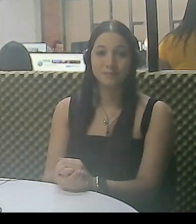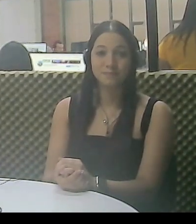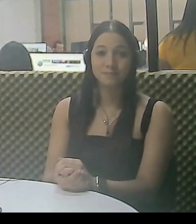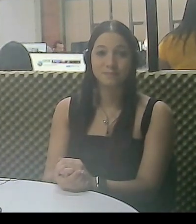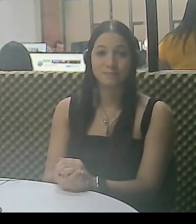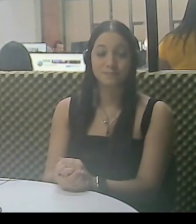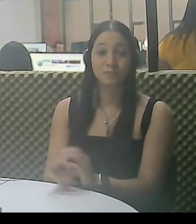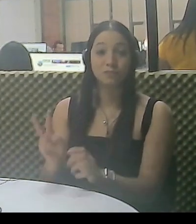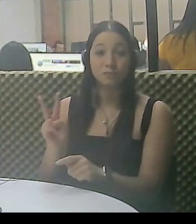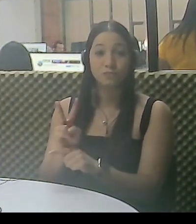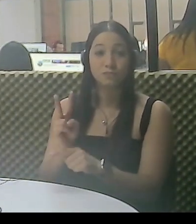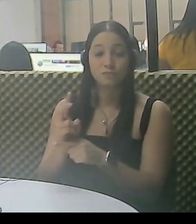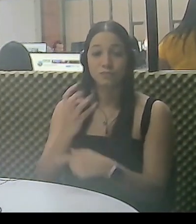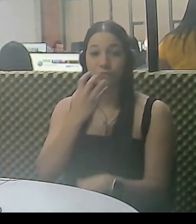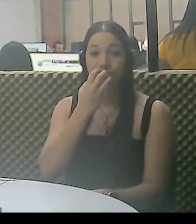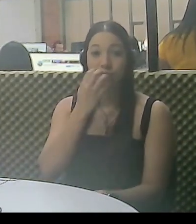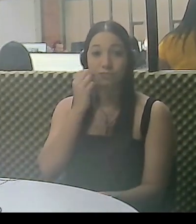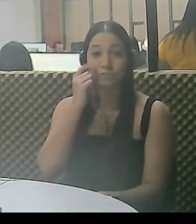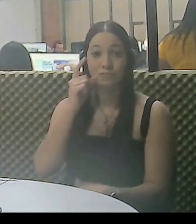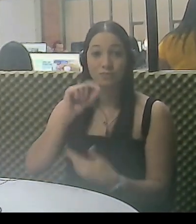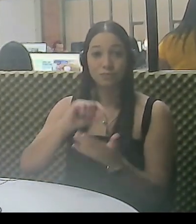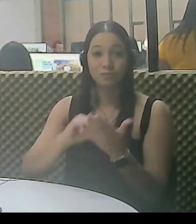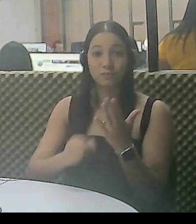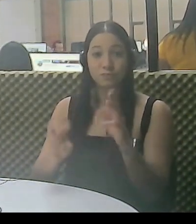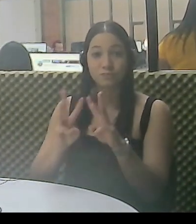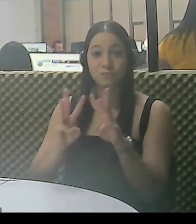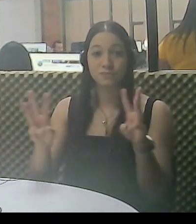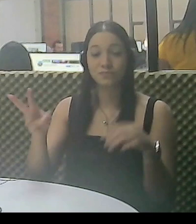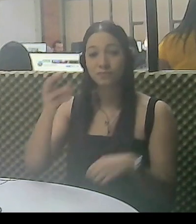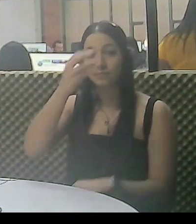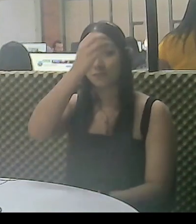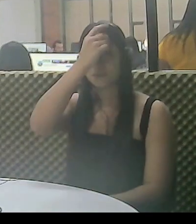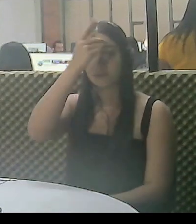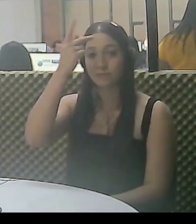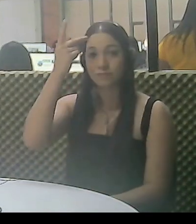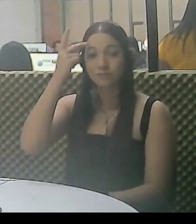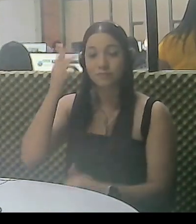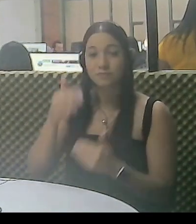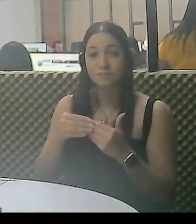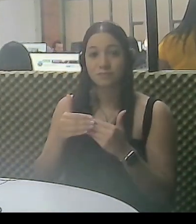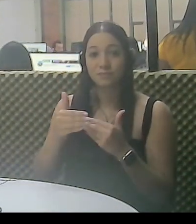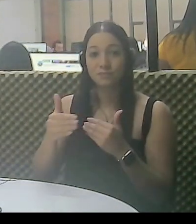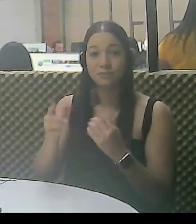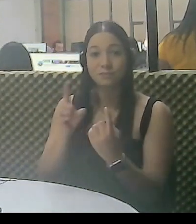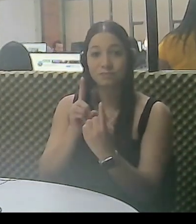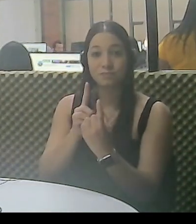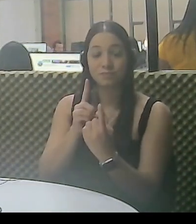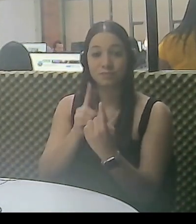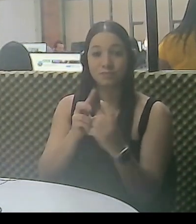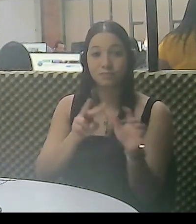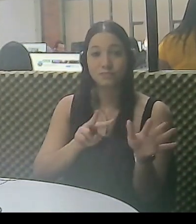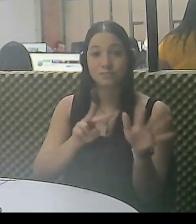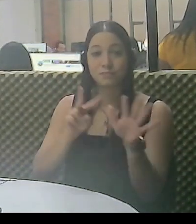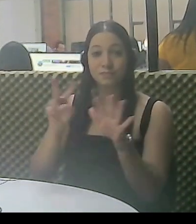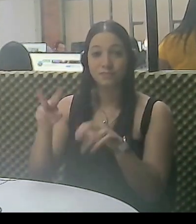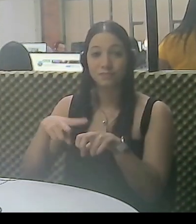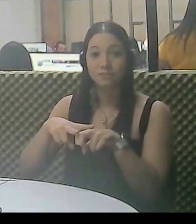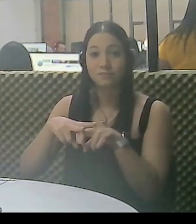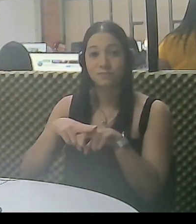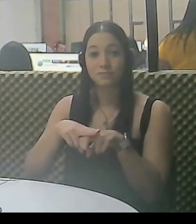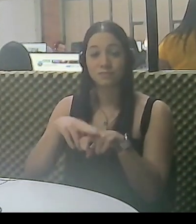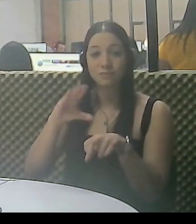Os tutores de cães e gatos cadastrados no portal da Prefeitura começaram a ser atendidos nesta semana com a castração